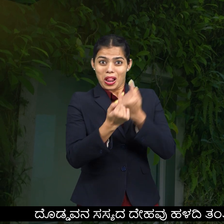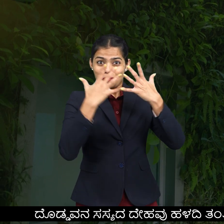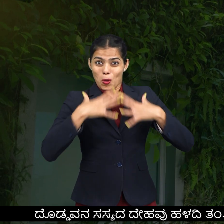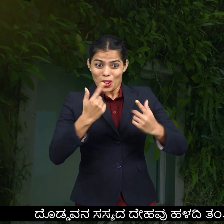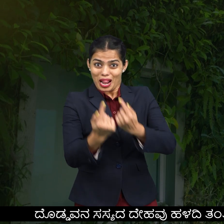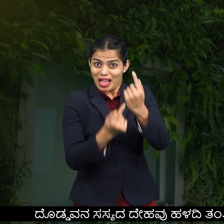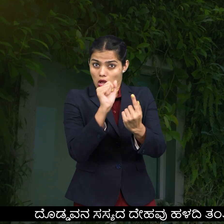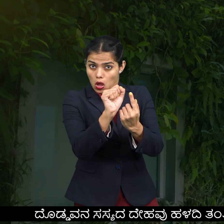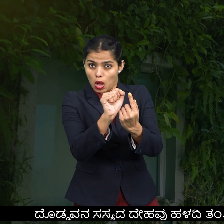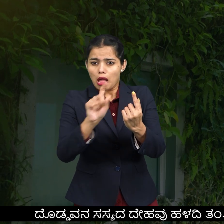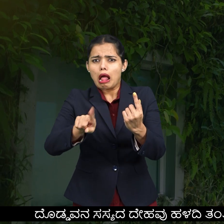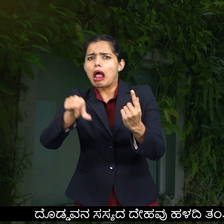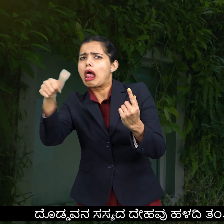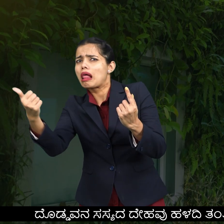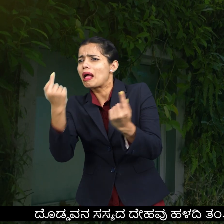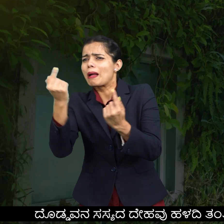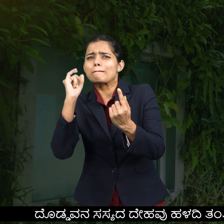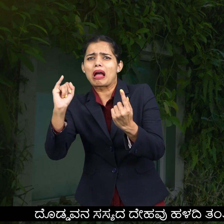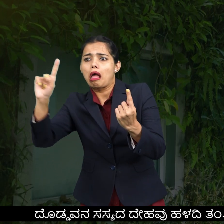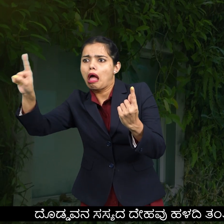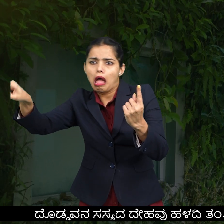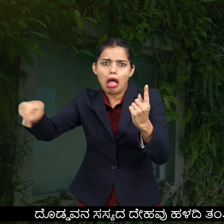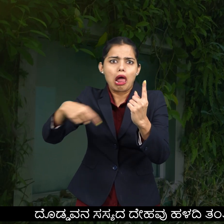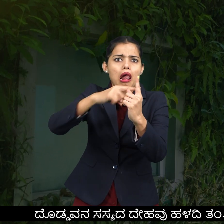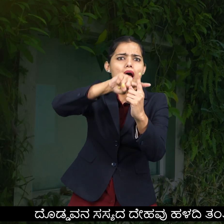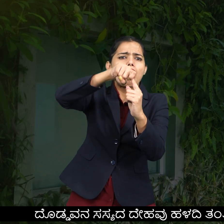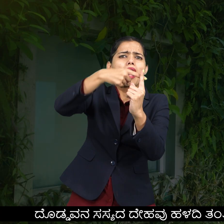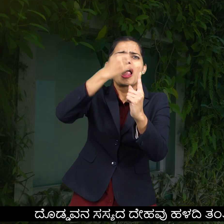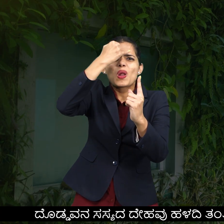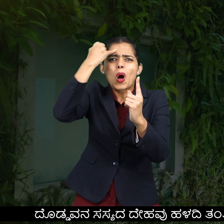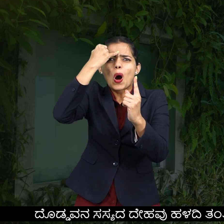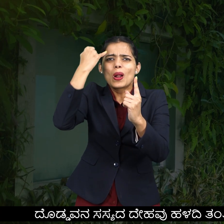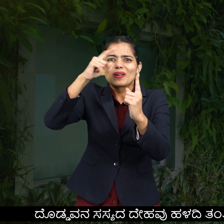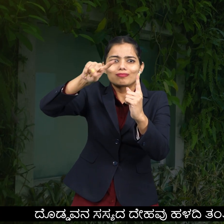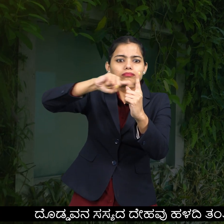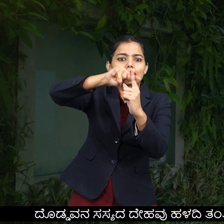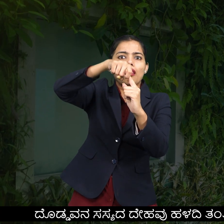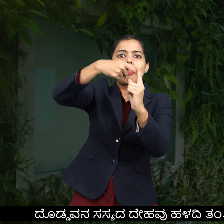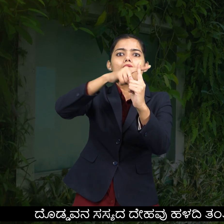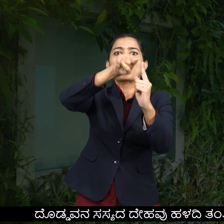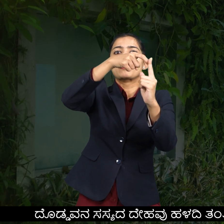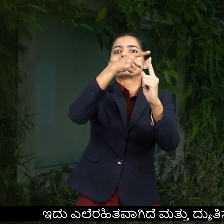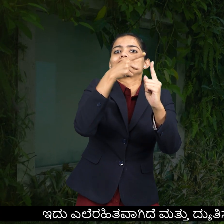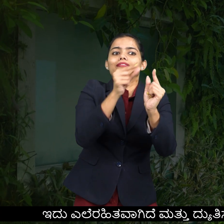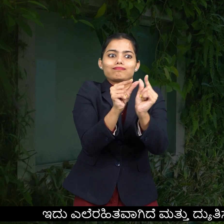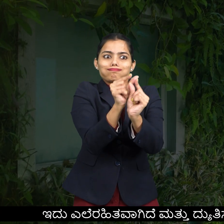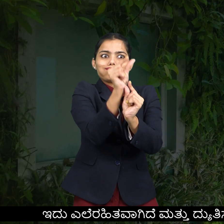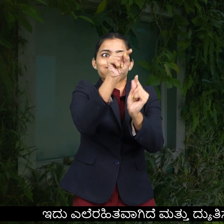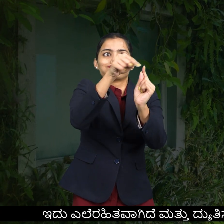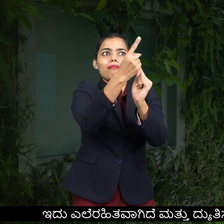ದೊಡ್ಡವನ ಸಸ್ಯದ ದೇಹವು ಹಳದಿ ತಂತಿಯಂತಹ ಕಾಡುಗಳನ್ನು ಹೊಂದಿರುತ್ತವೆ.